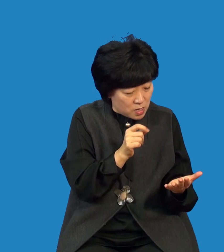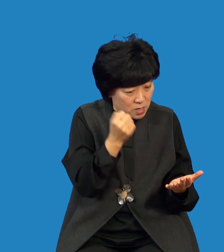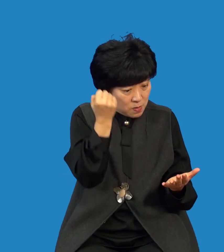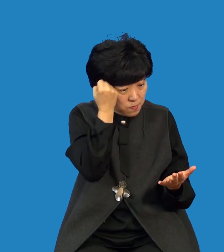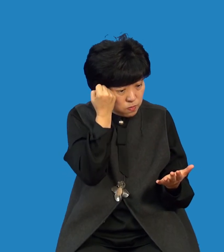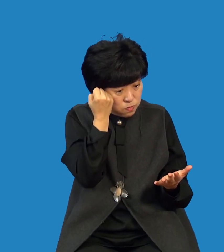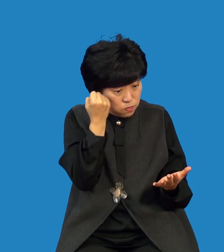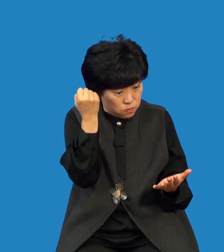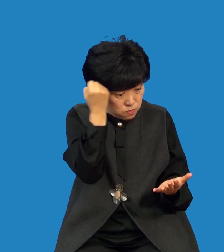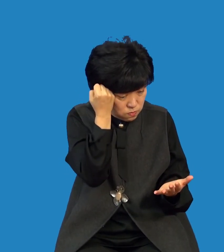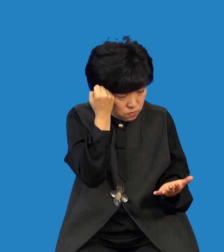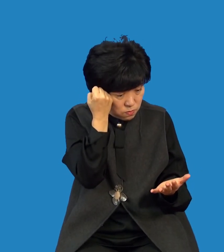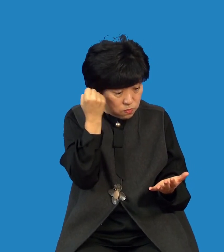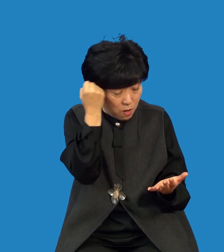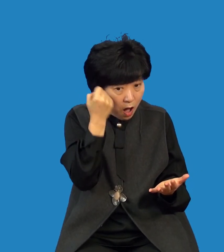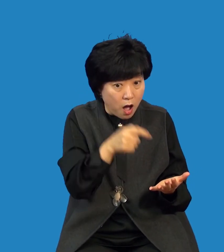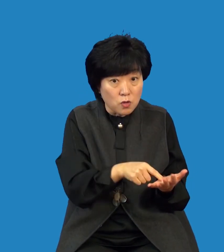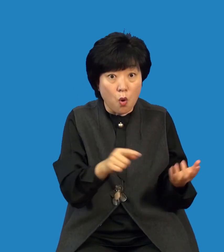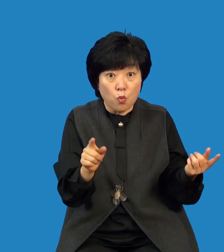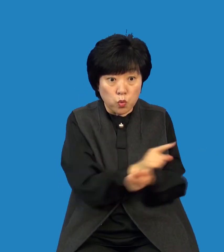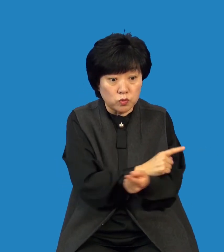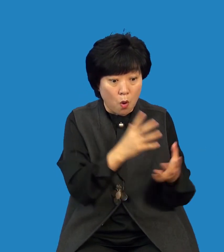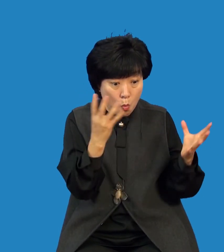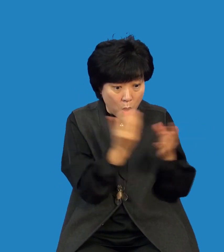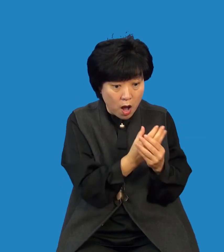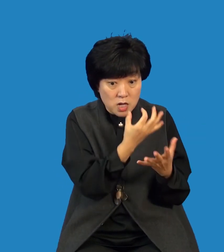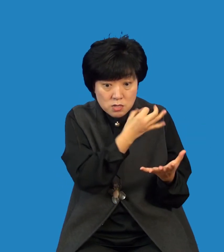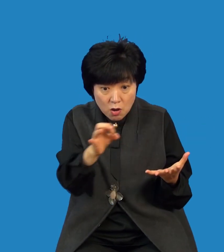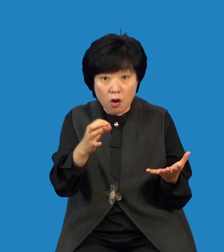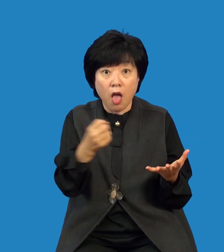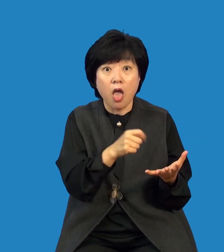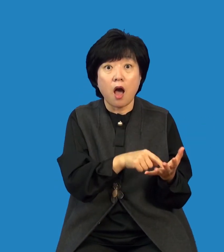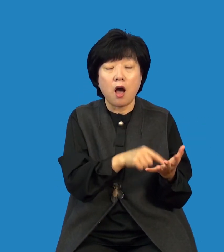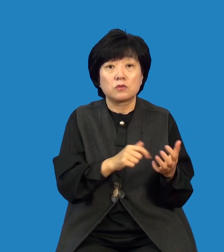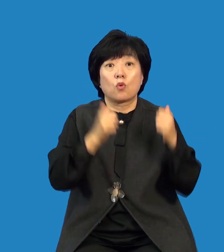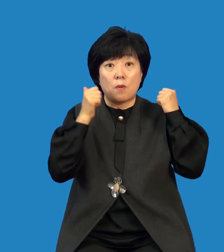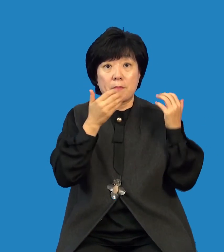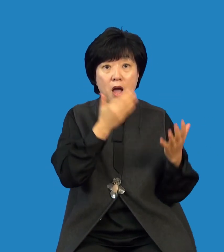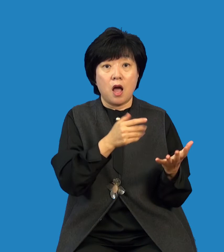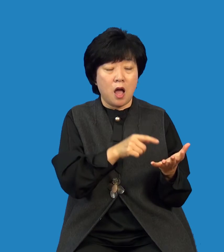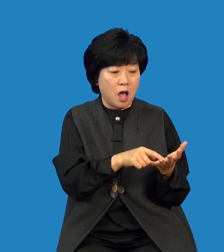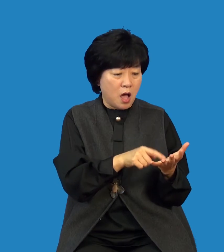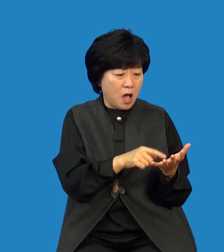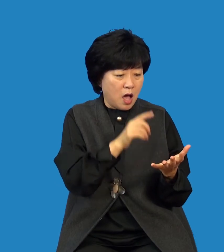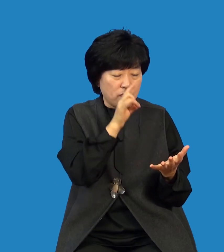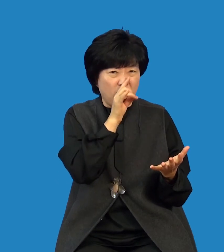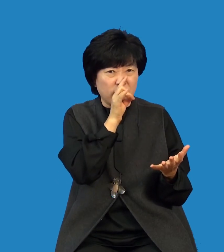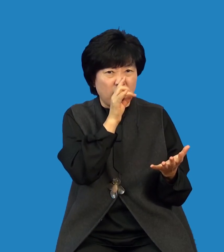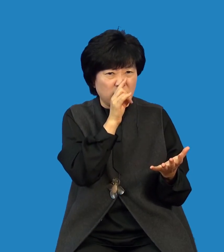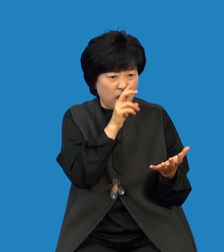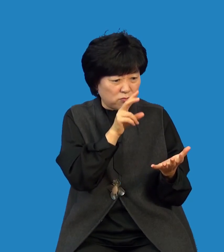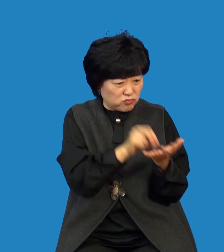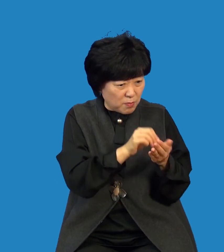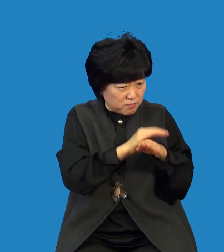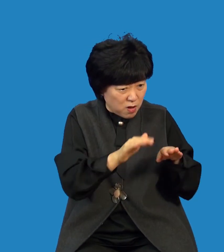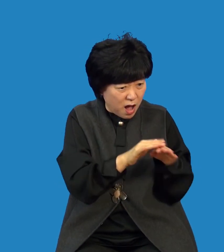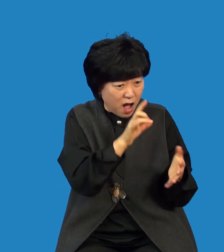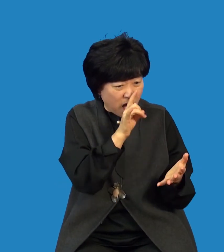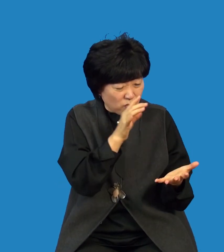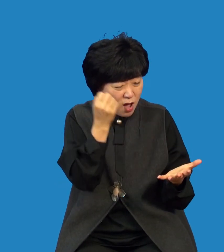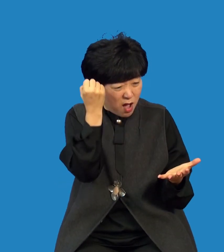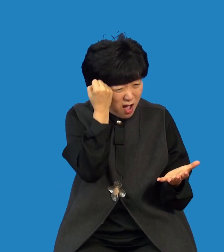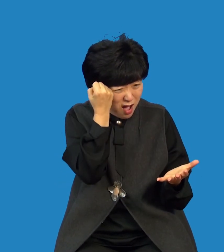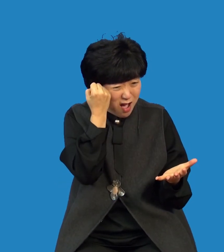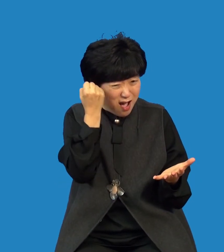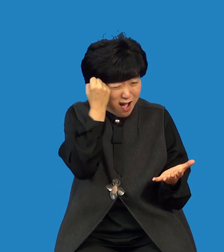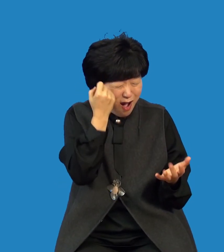있게 돼서 할 수 없이 이제 졸업을 12월 달에 못하고 한 학기를 연기했습니다. 한 학기를 연기해서 2000년 5월인가 6월인가 약간 졸업하는 걸 연기를